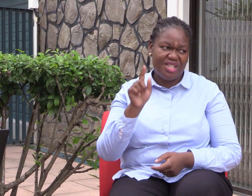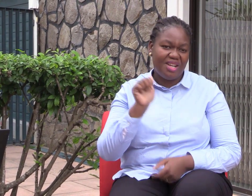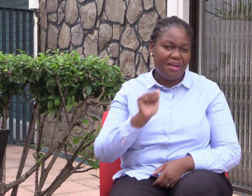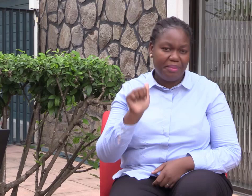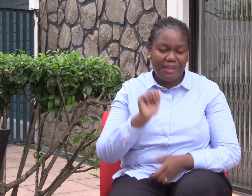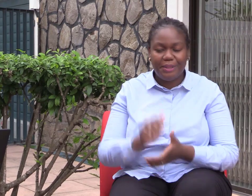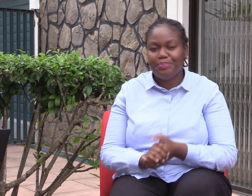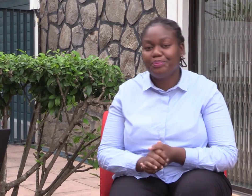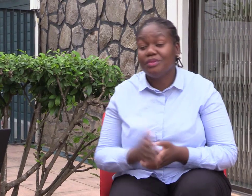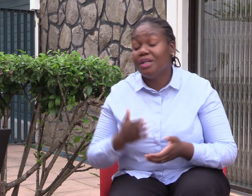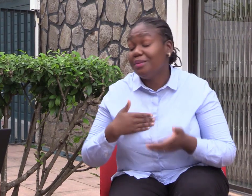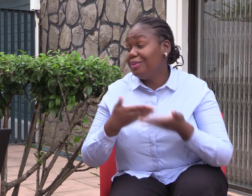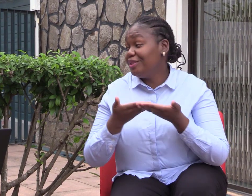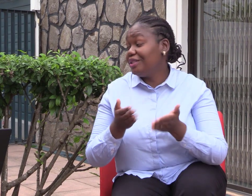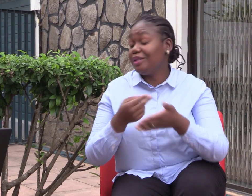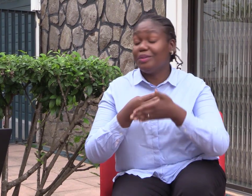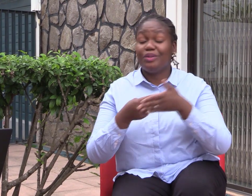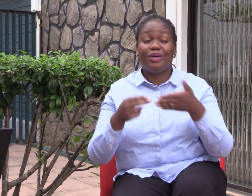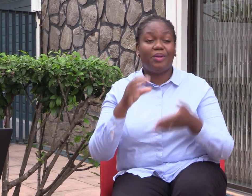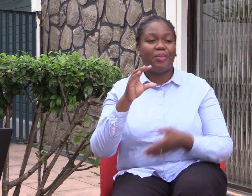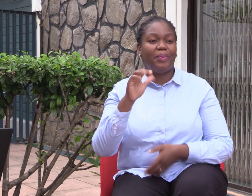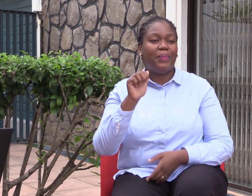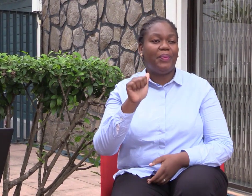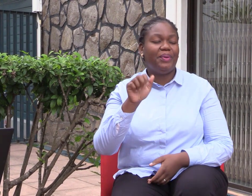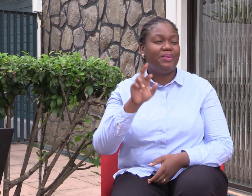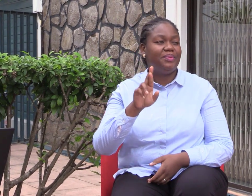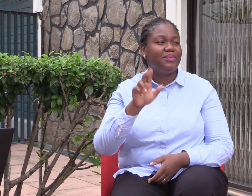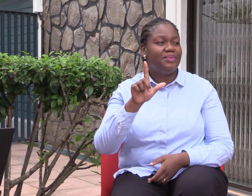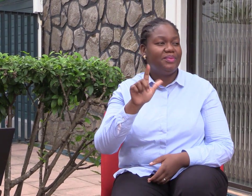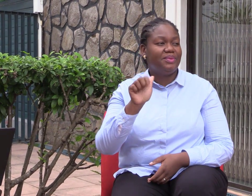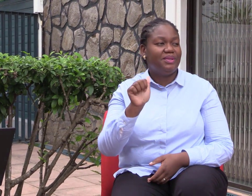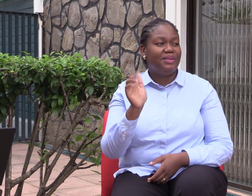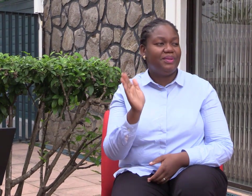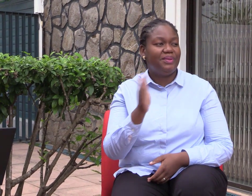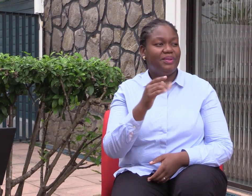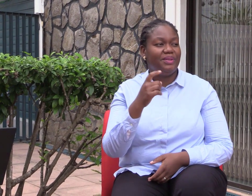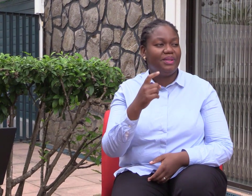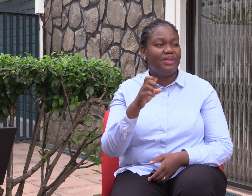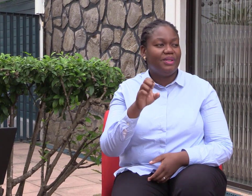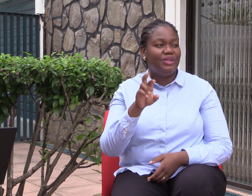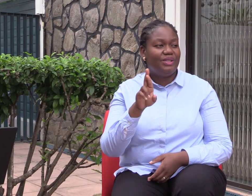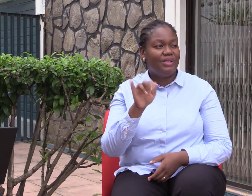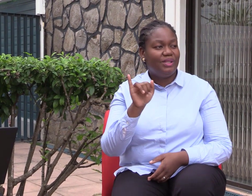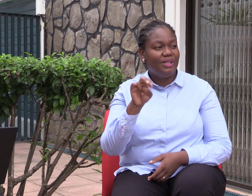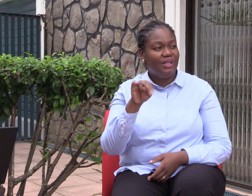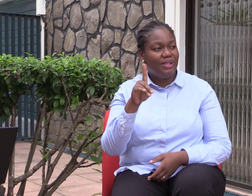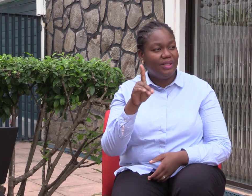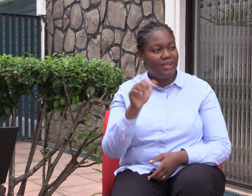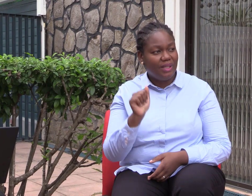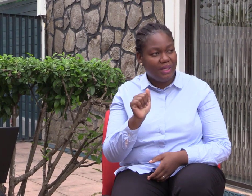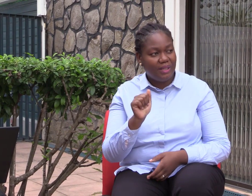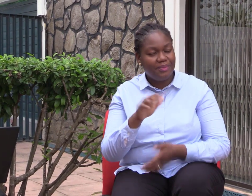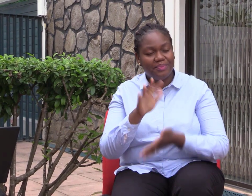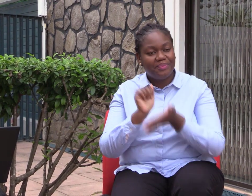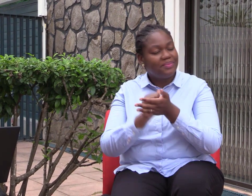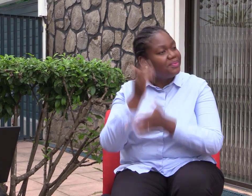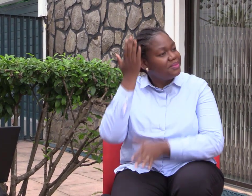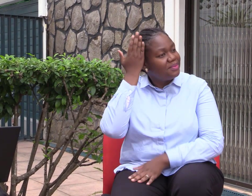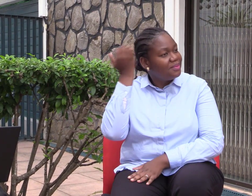aqui a falar de nós e do mês da mulher. Vou-me apresentar, chamo-me Carla Xerinda.